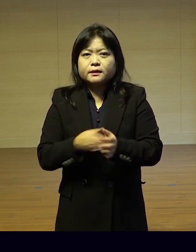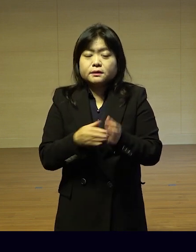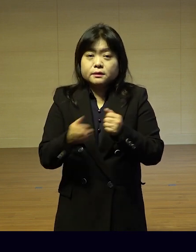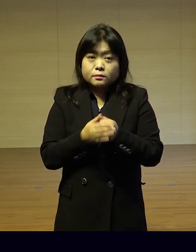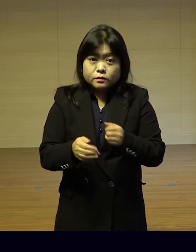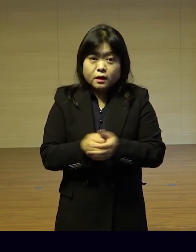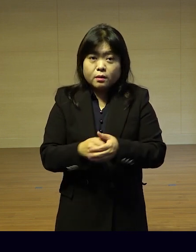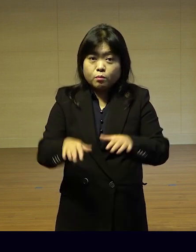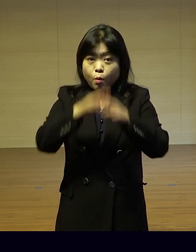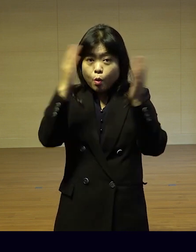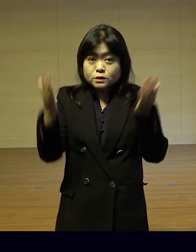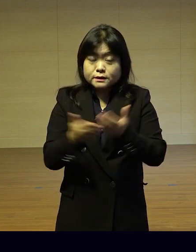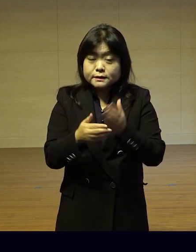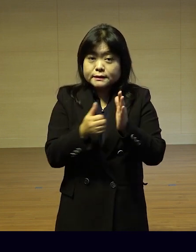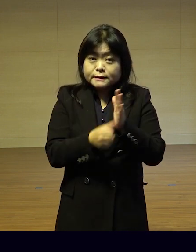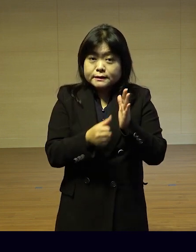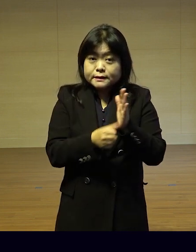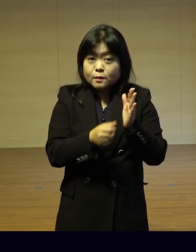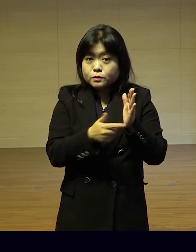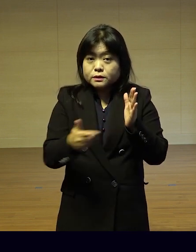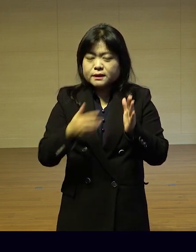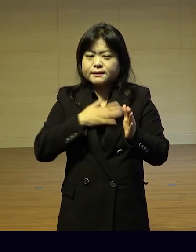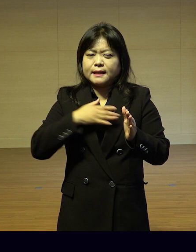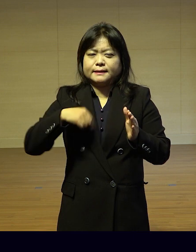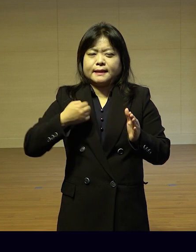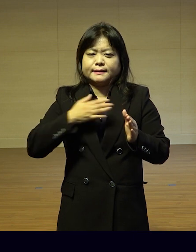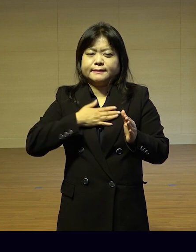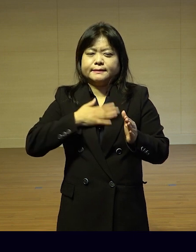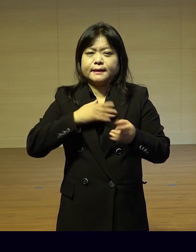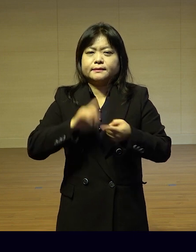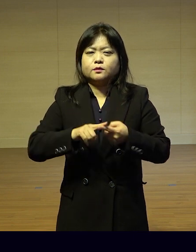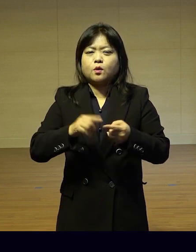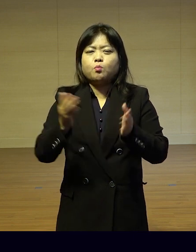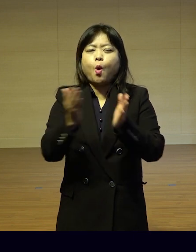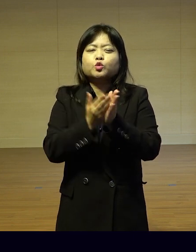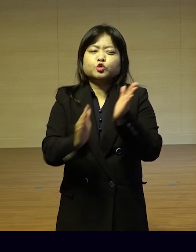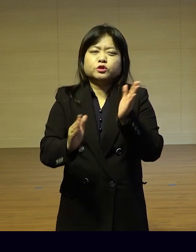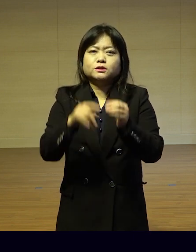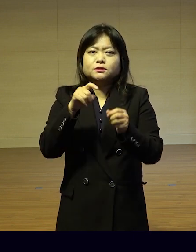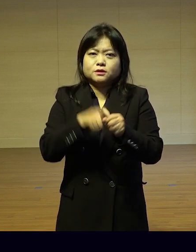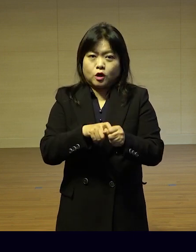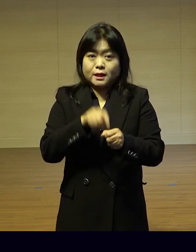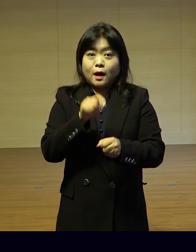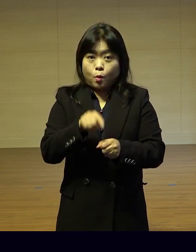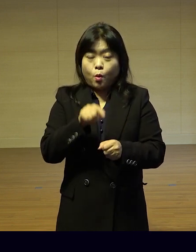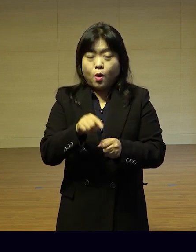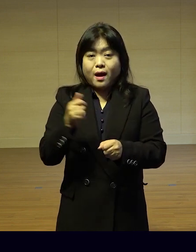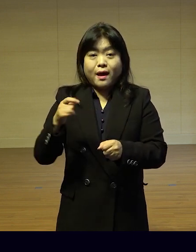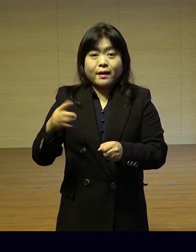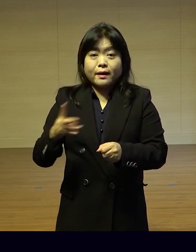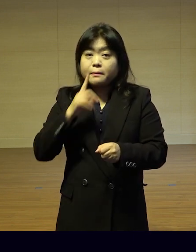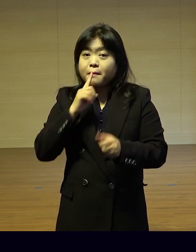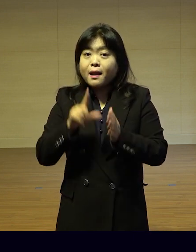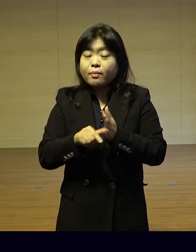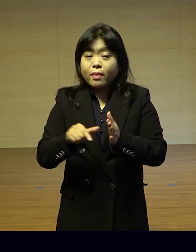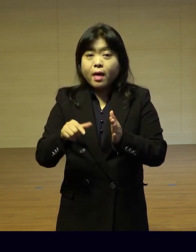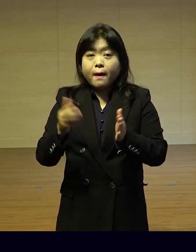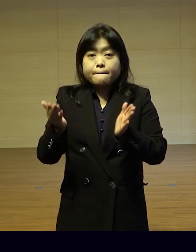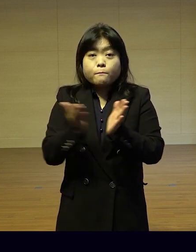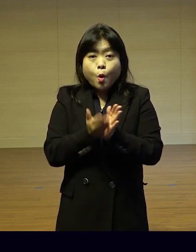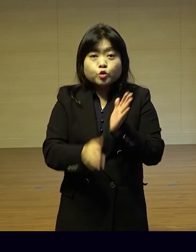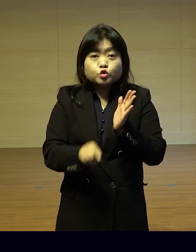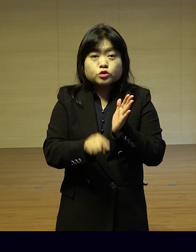모든 사물은 자기 자신에 있어서 모순적이다 라고 해겔이 말할 때의 모순은